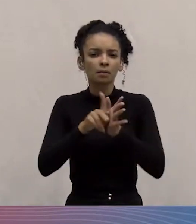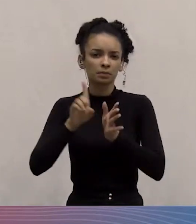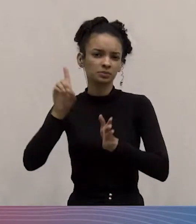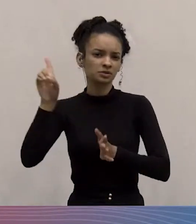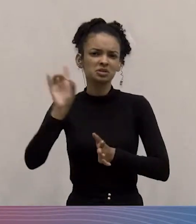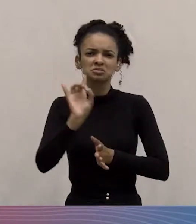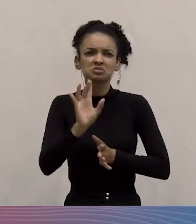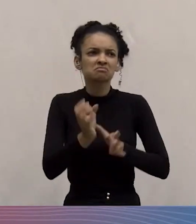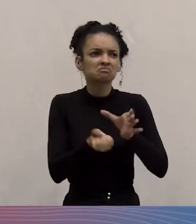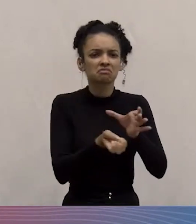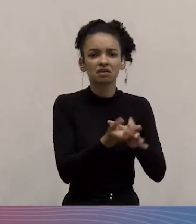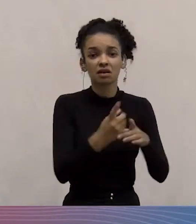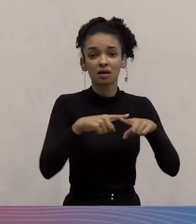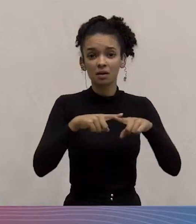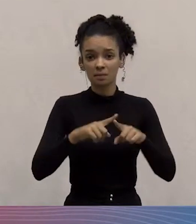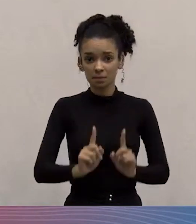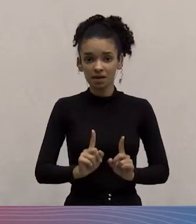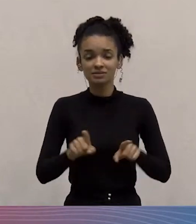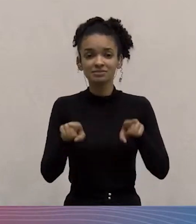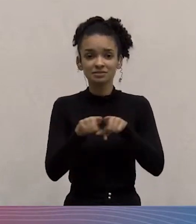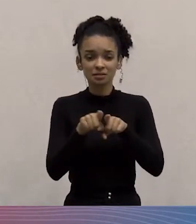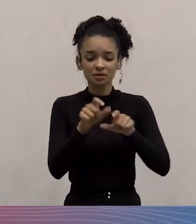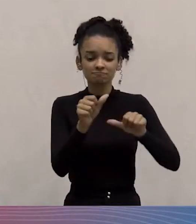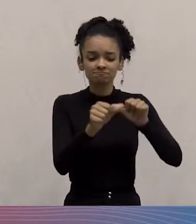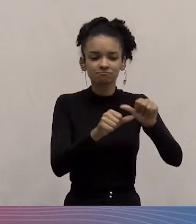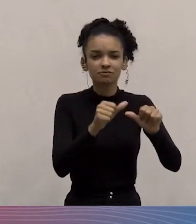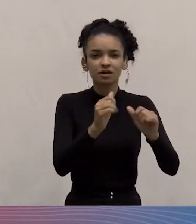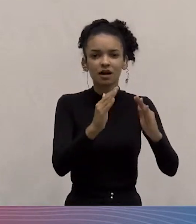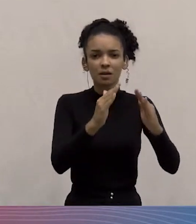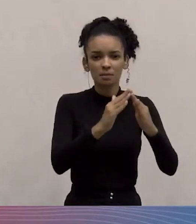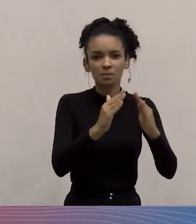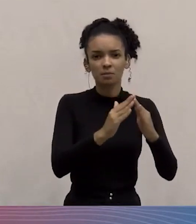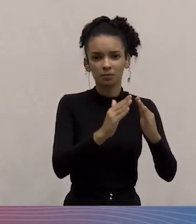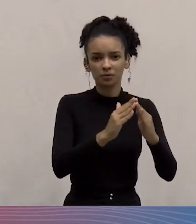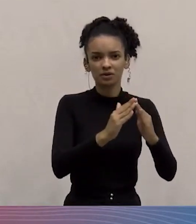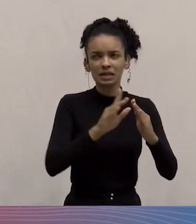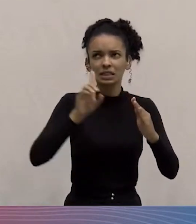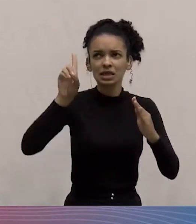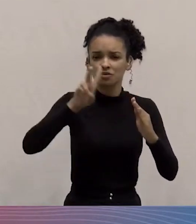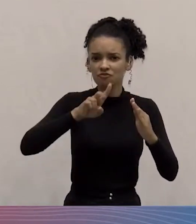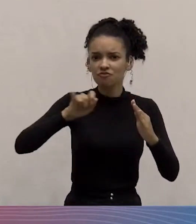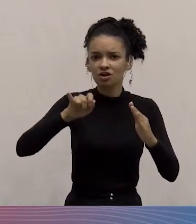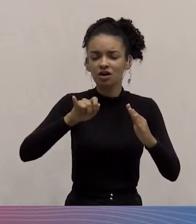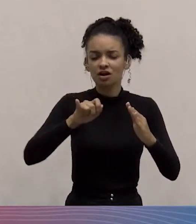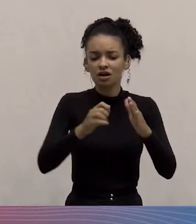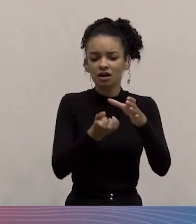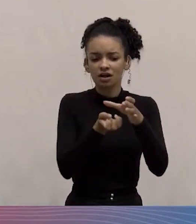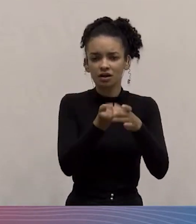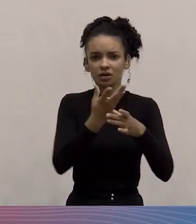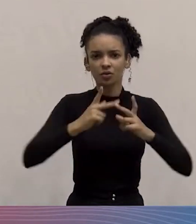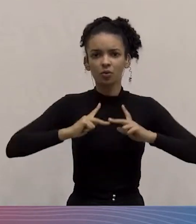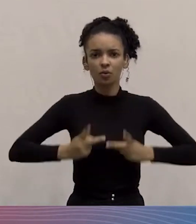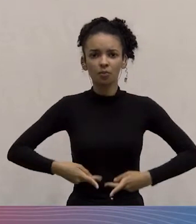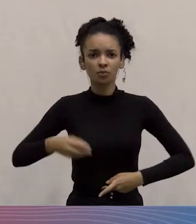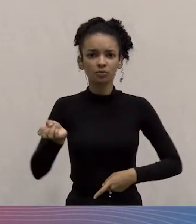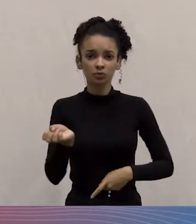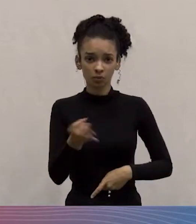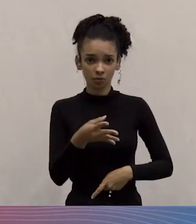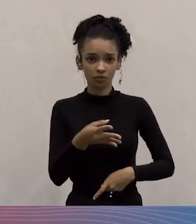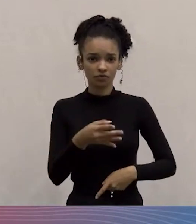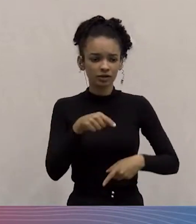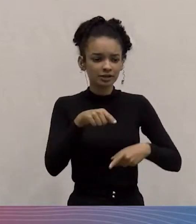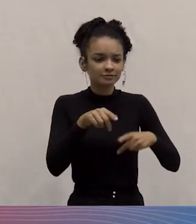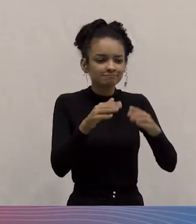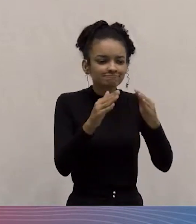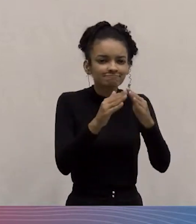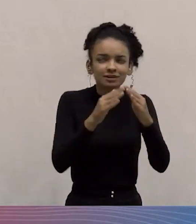criar, mas tornar habitável. Deus vai criar um novo homem para se tornar